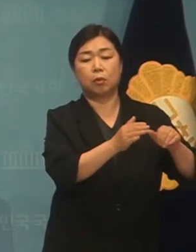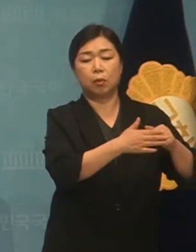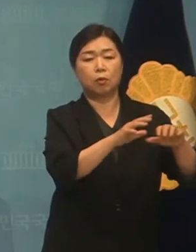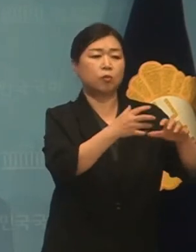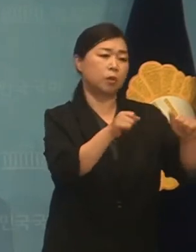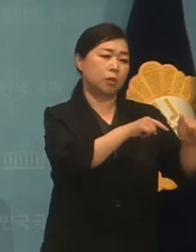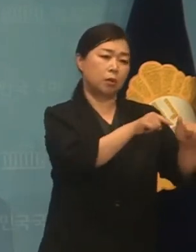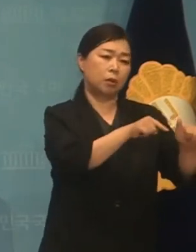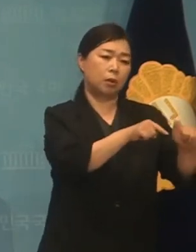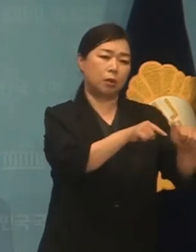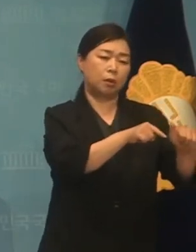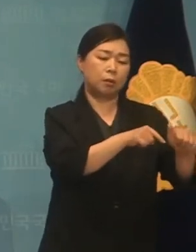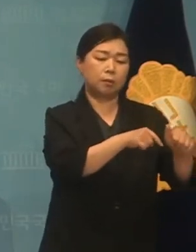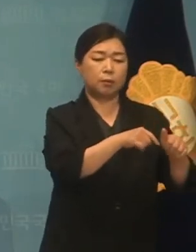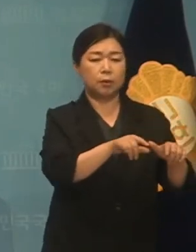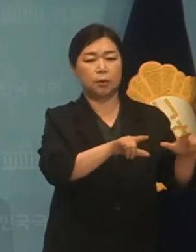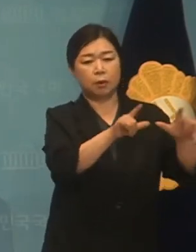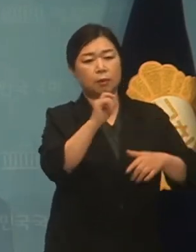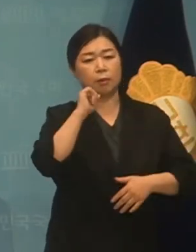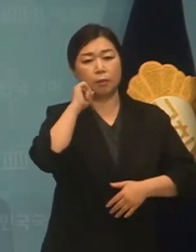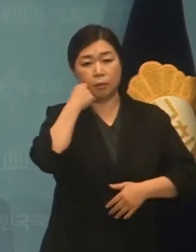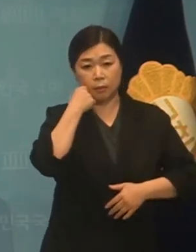피폐해지고 있습니다.